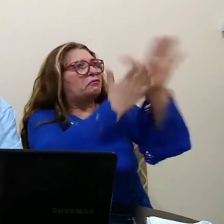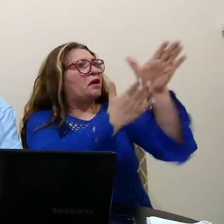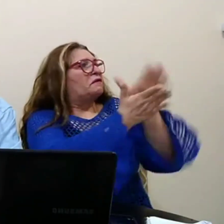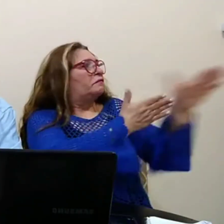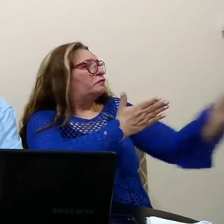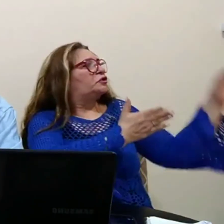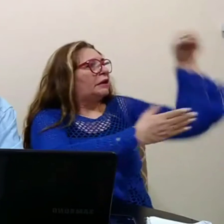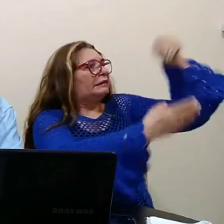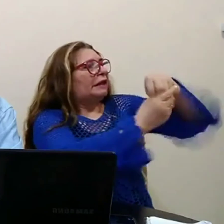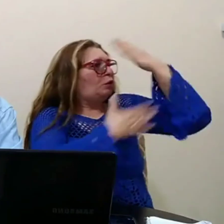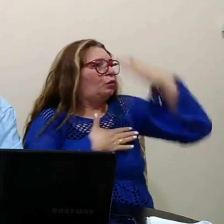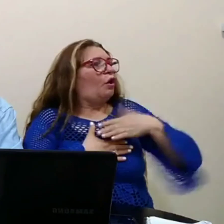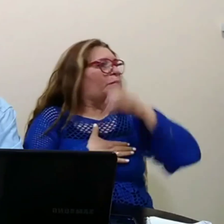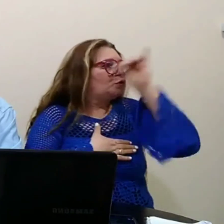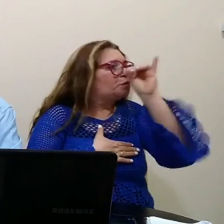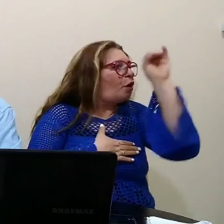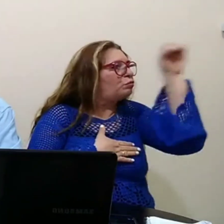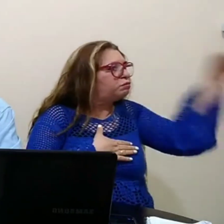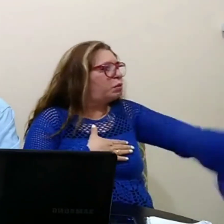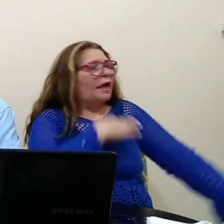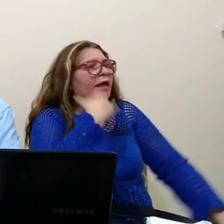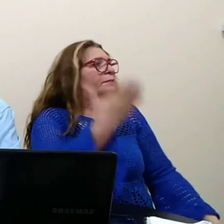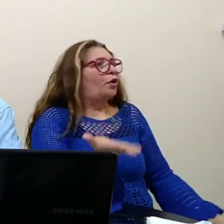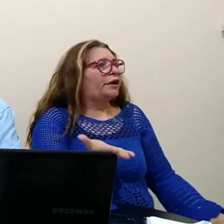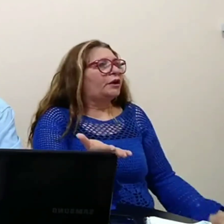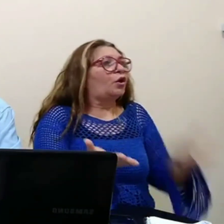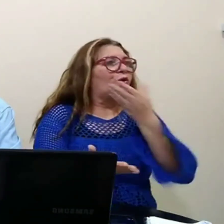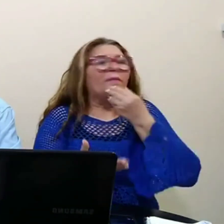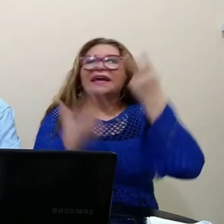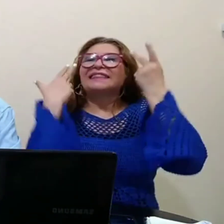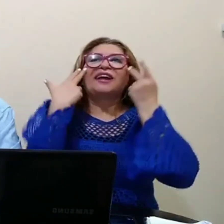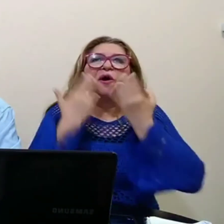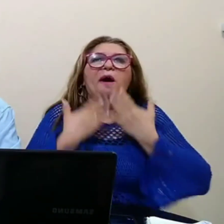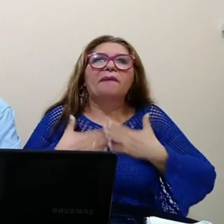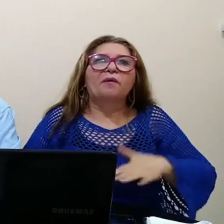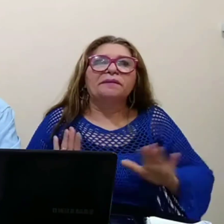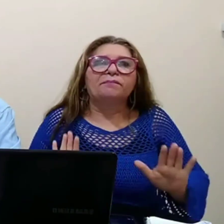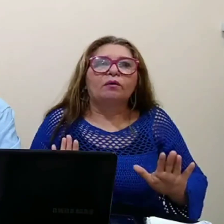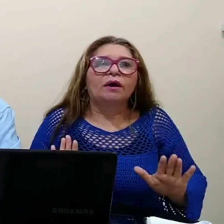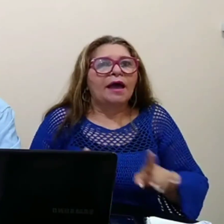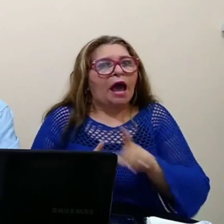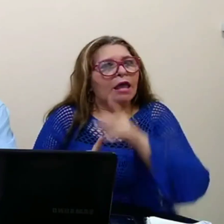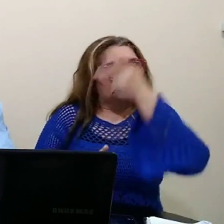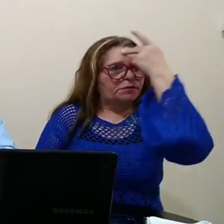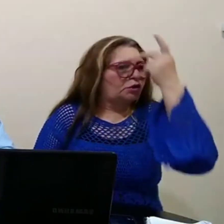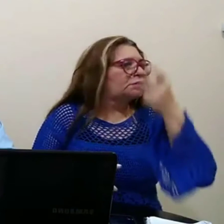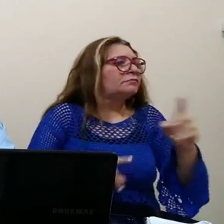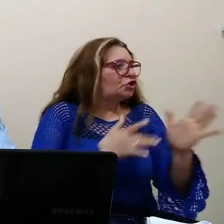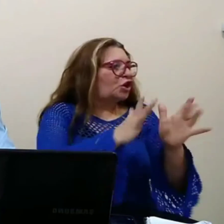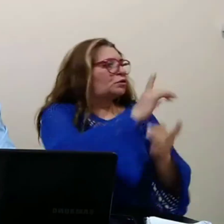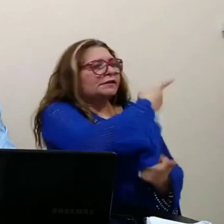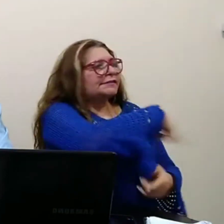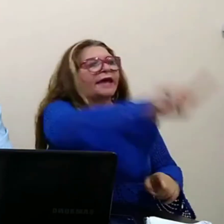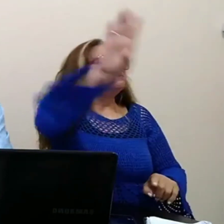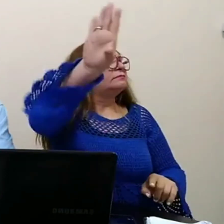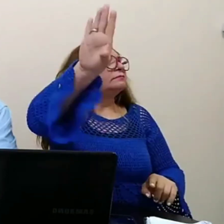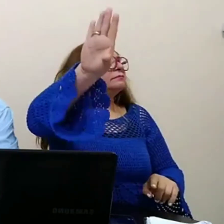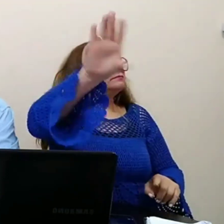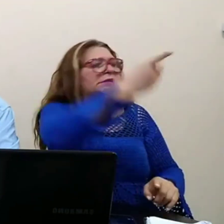porcos, e entraram a rogar-lhe que se retirasse da terra deles. Então você percebe